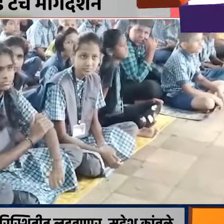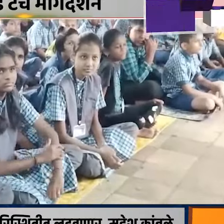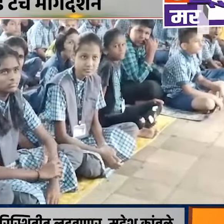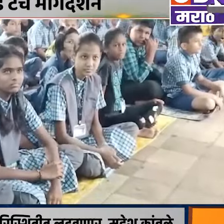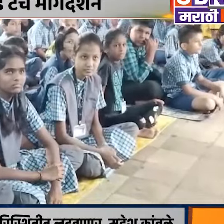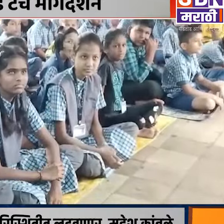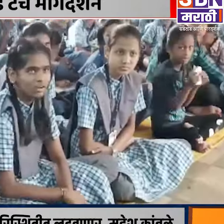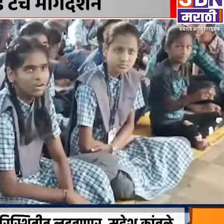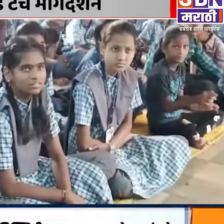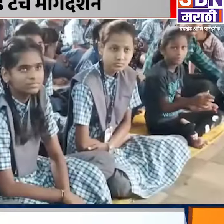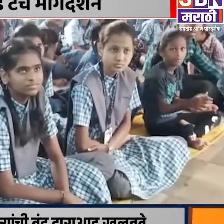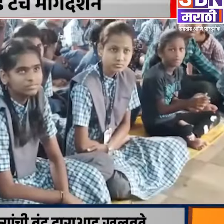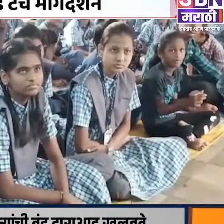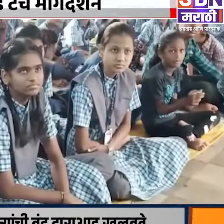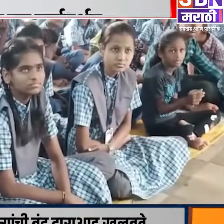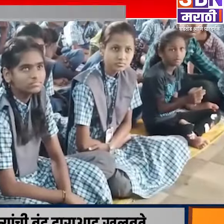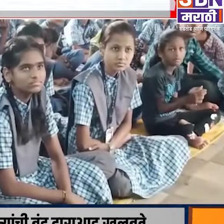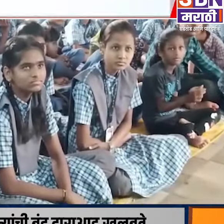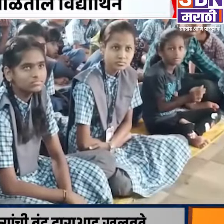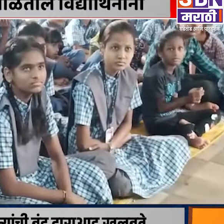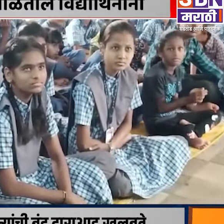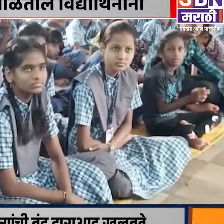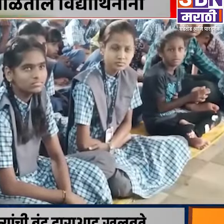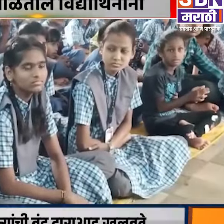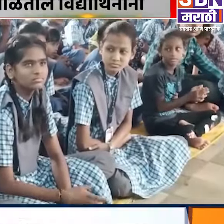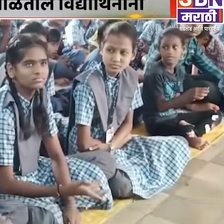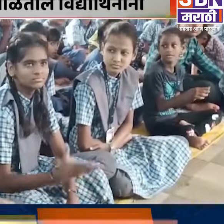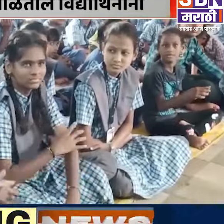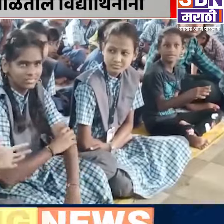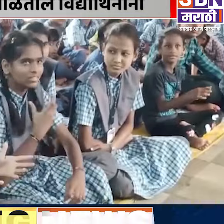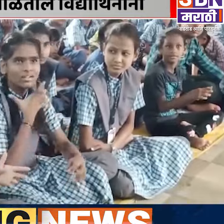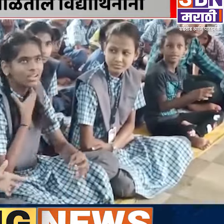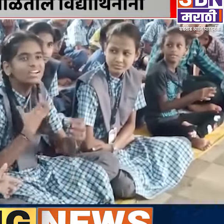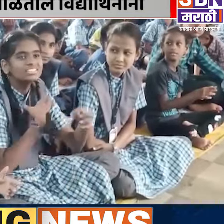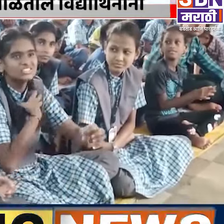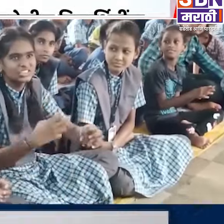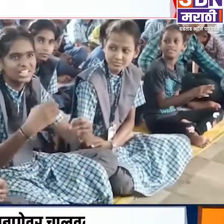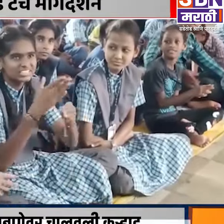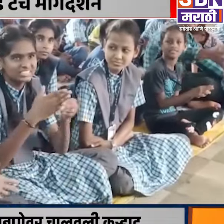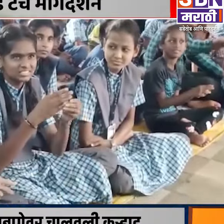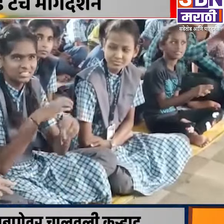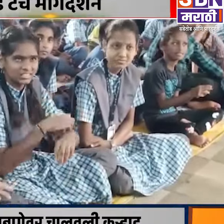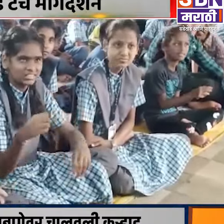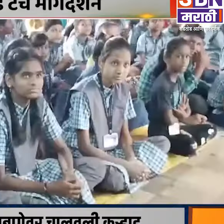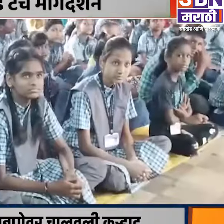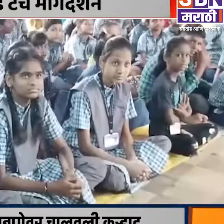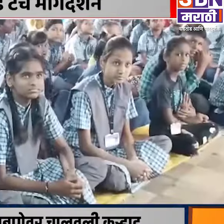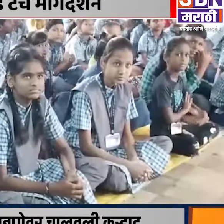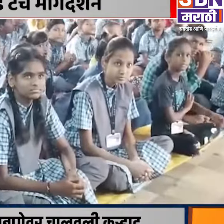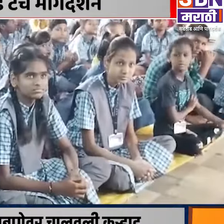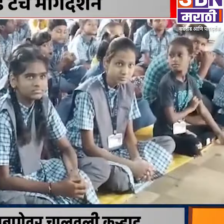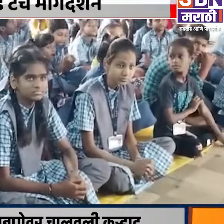विद्यार्थ्यांना साईन लँग्वेज मध्ये समजावून सांगितले सदर कार्यक्रमांमध्ये निर्भया पथकाची माहिती गुड टच बॅड टच